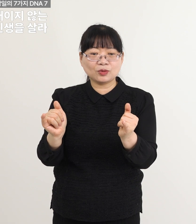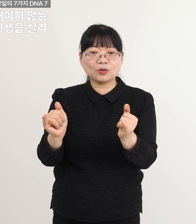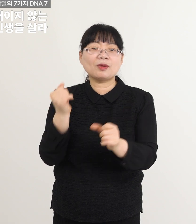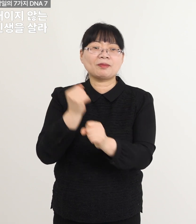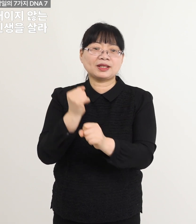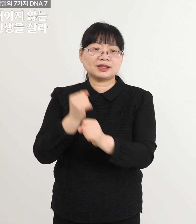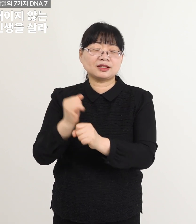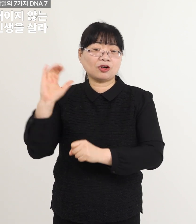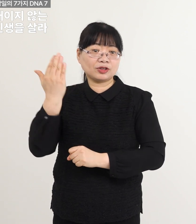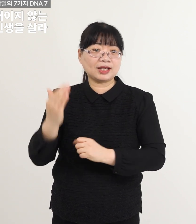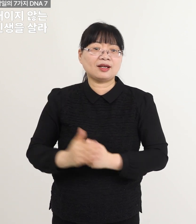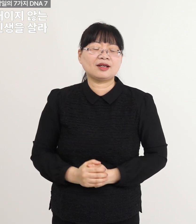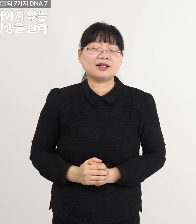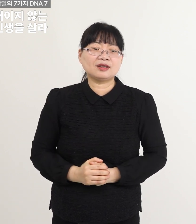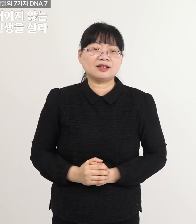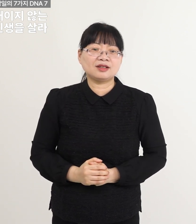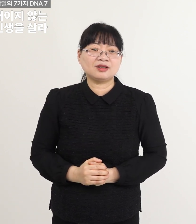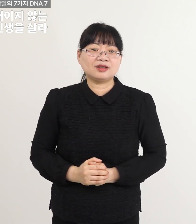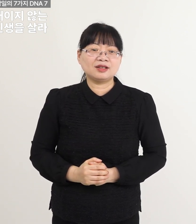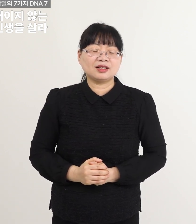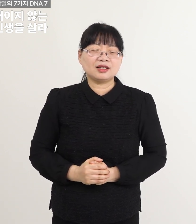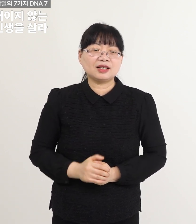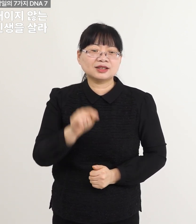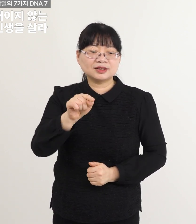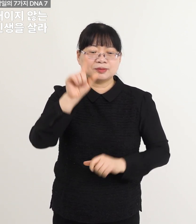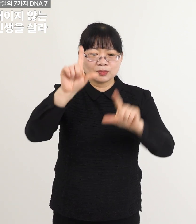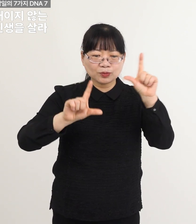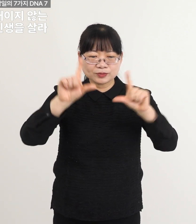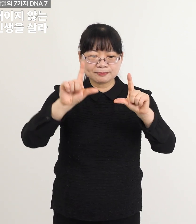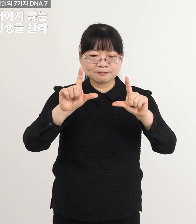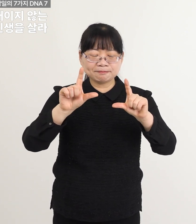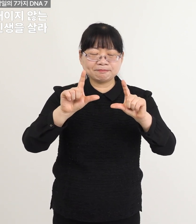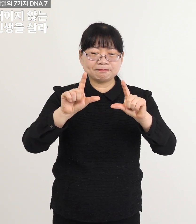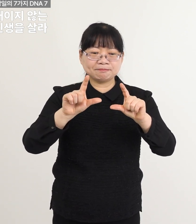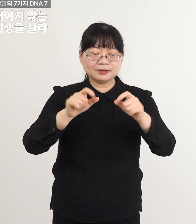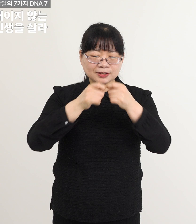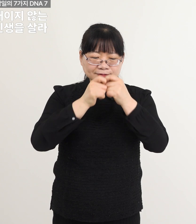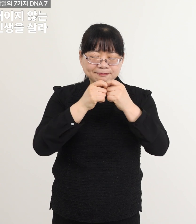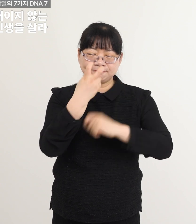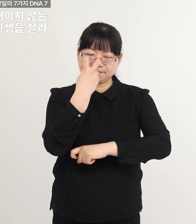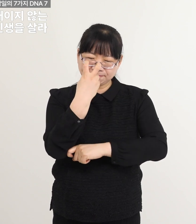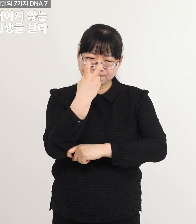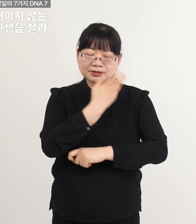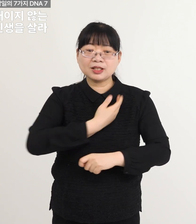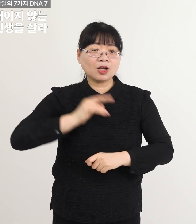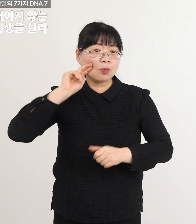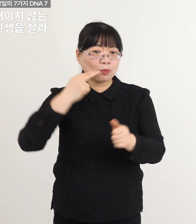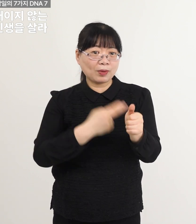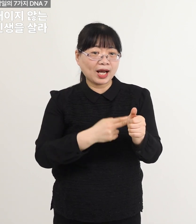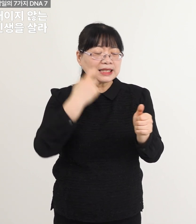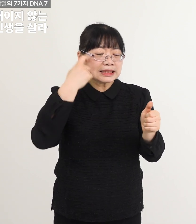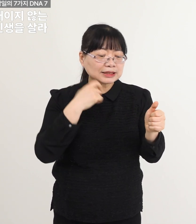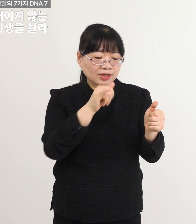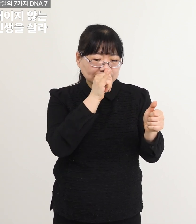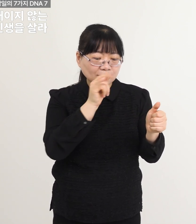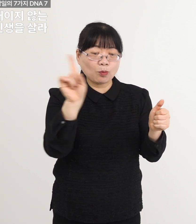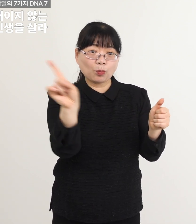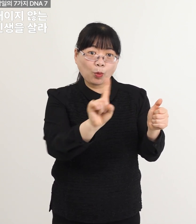된 겁니다. 그 광경을 유심히 관찰한 사도 바울이 뭘 느꼈어요?